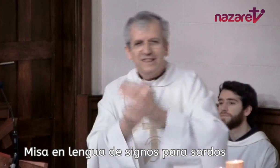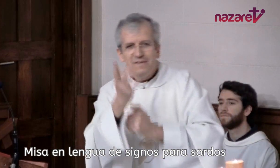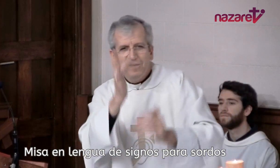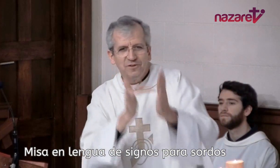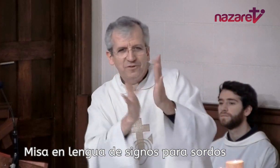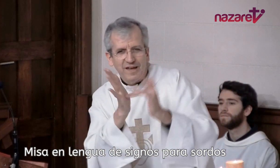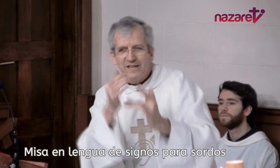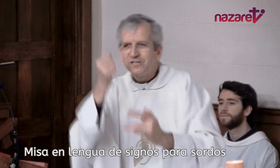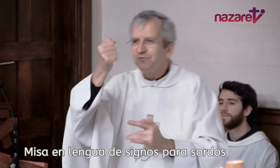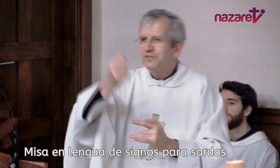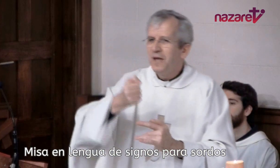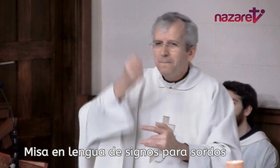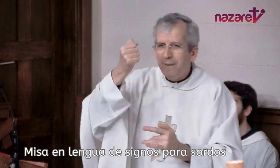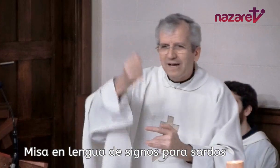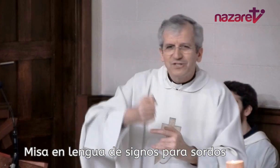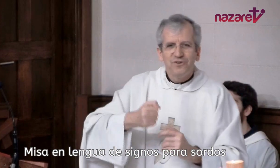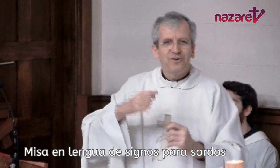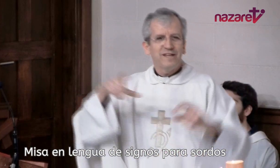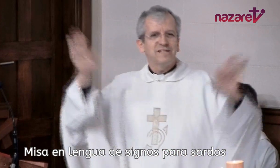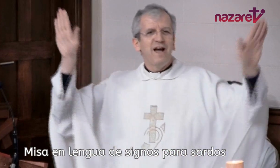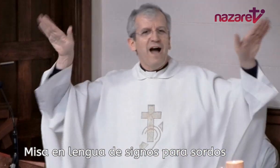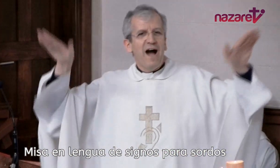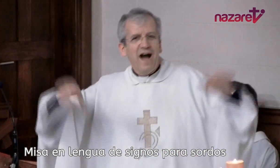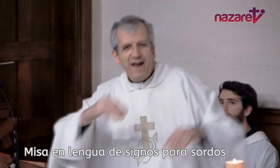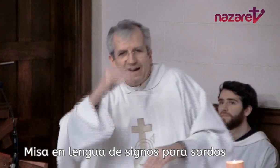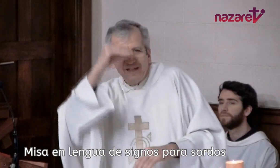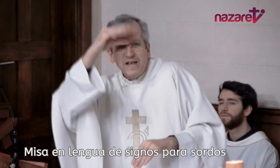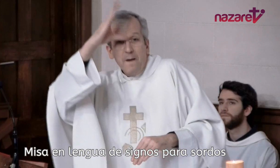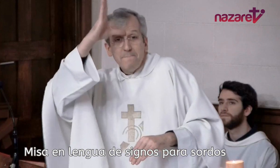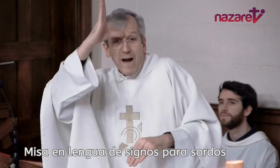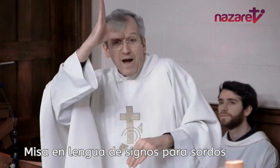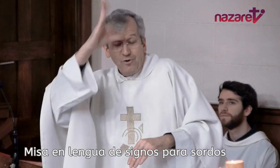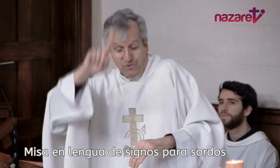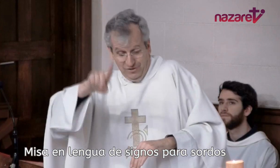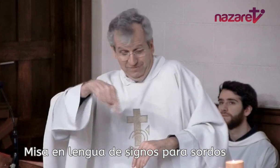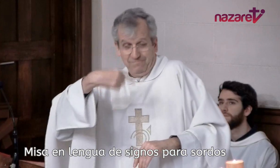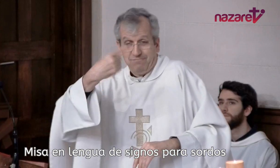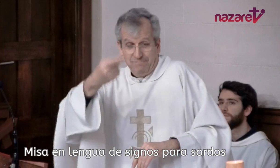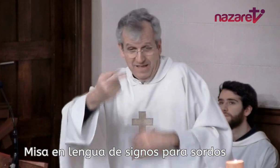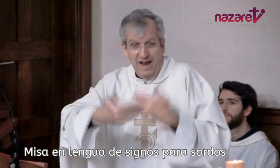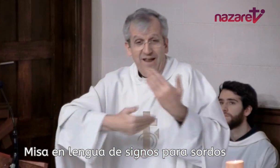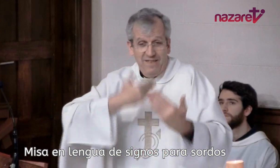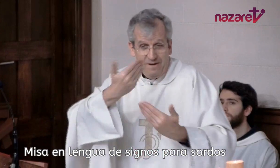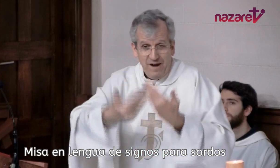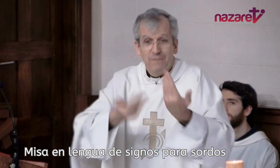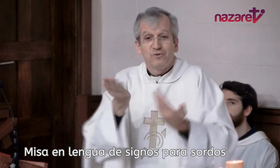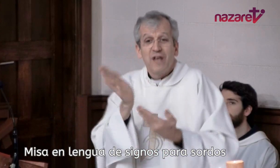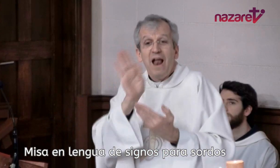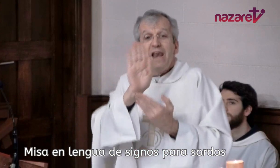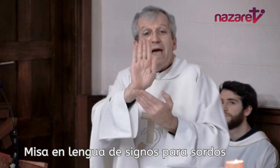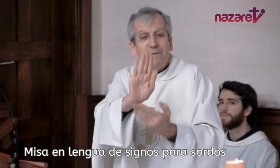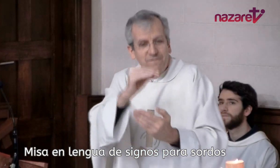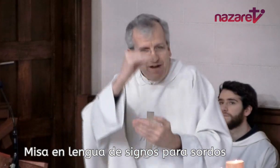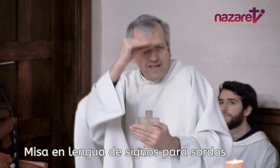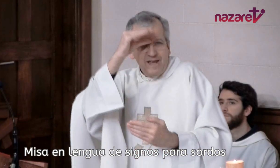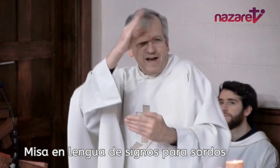Nacimiento de Jesús, Pastores, Ángeles, Magos, mañana celebraremos la Epifanía